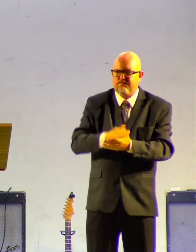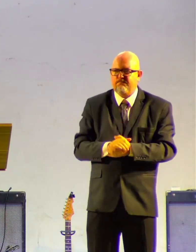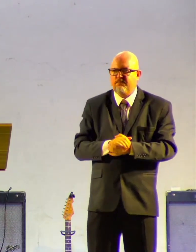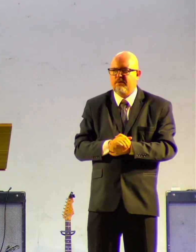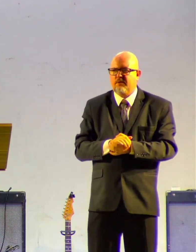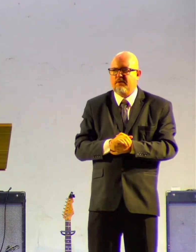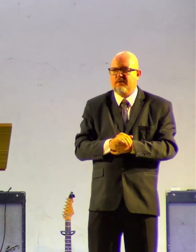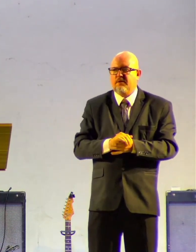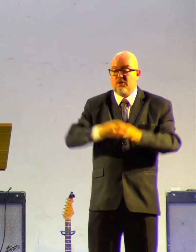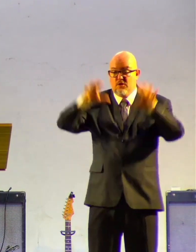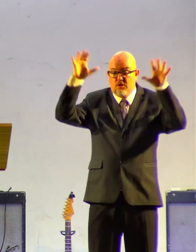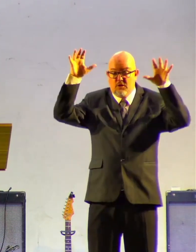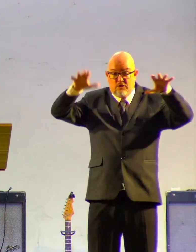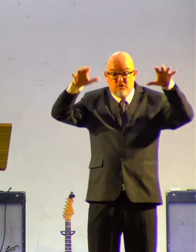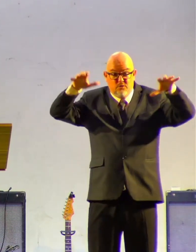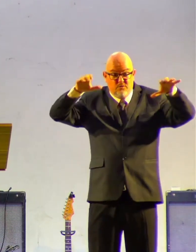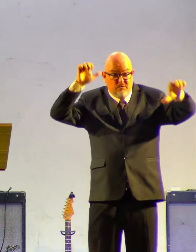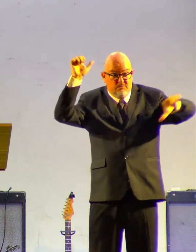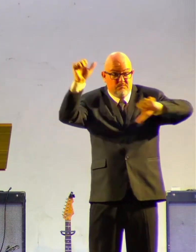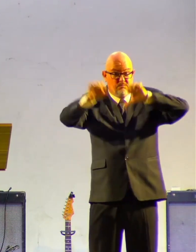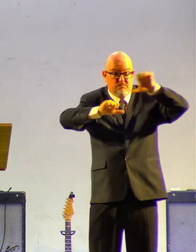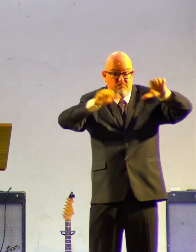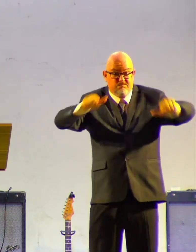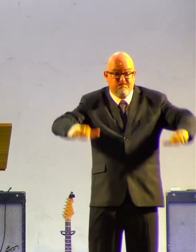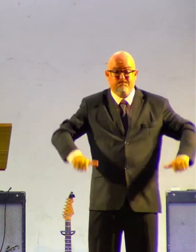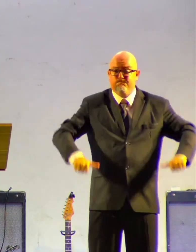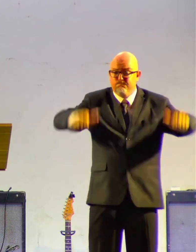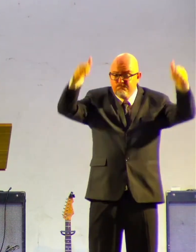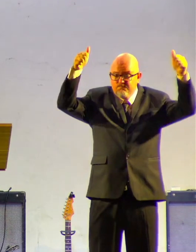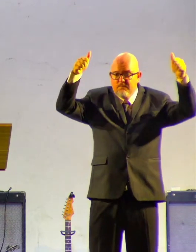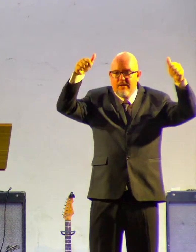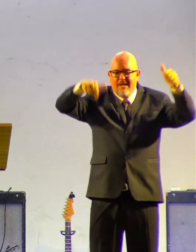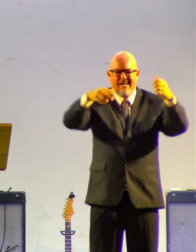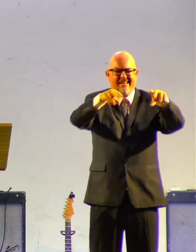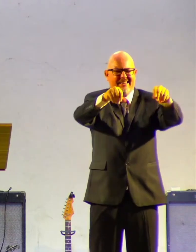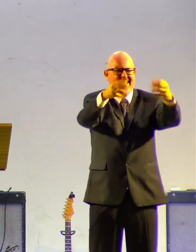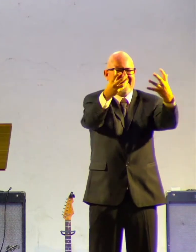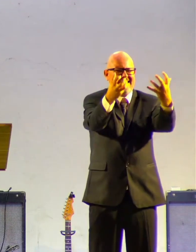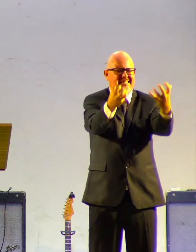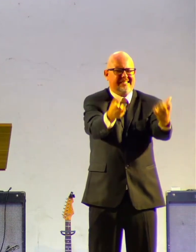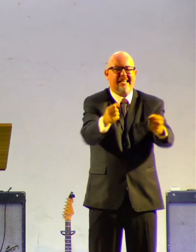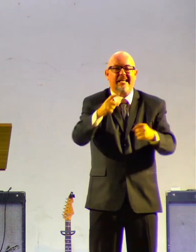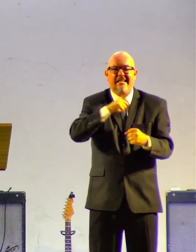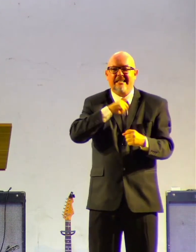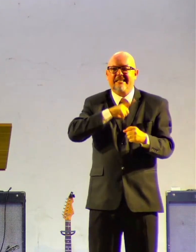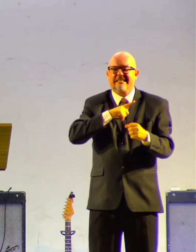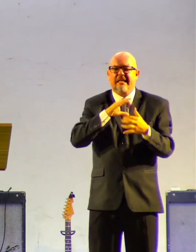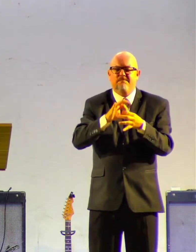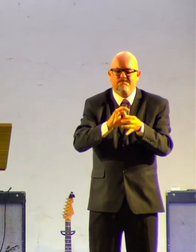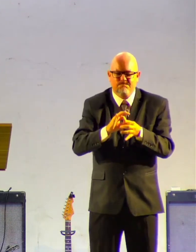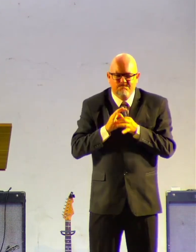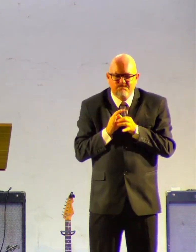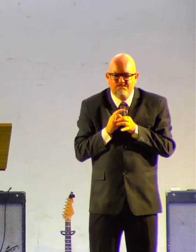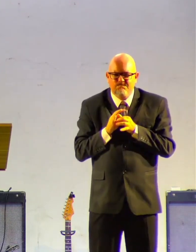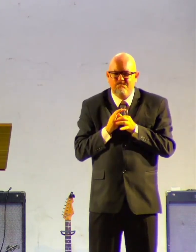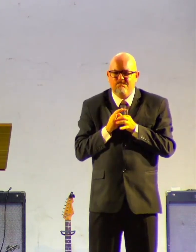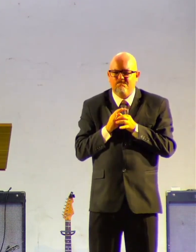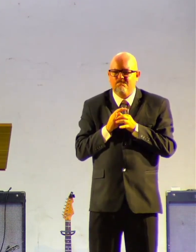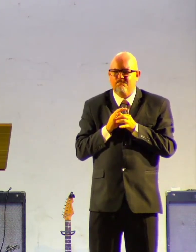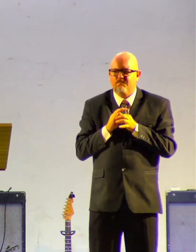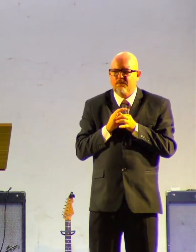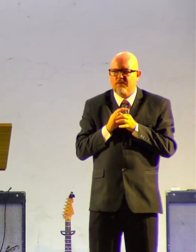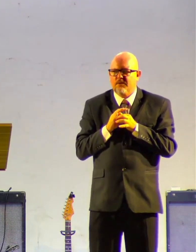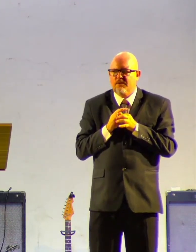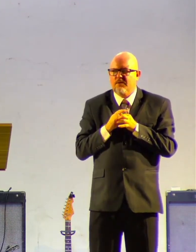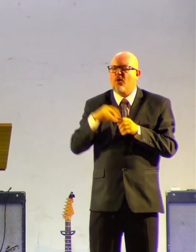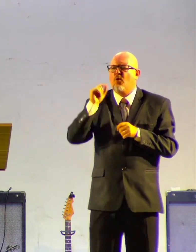Porque entre as chuvas do avivamento e a terra seca, há um impedimento, irmãos. E